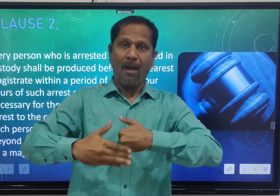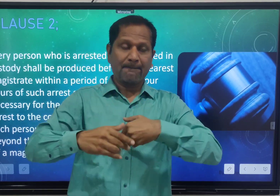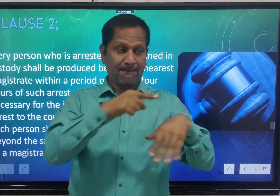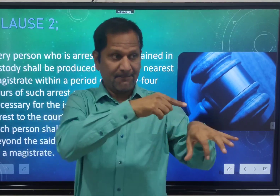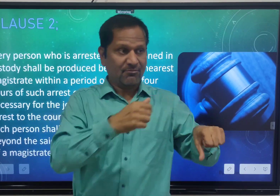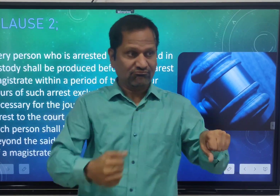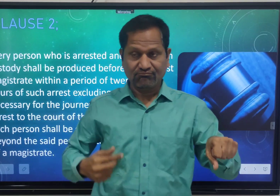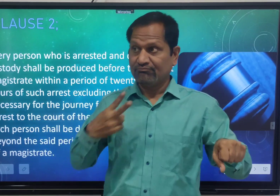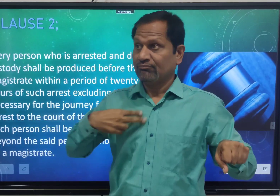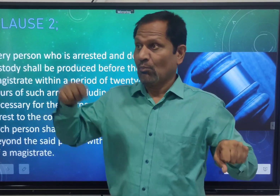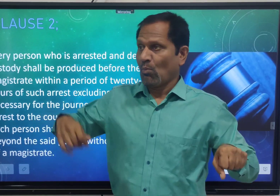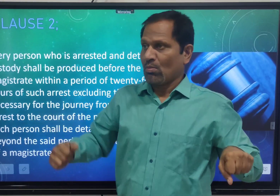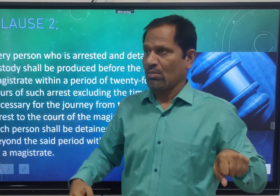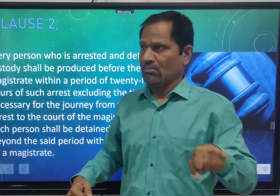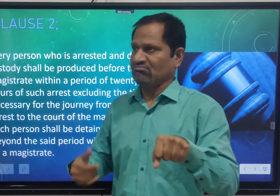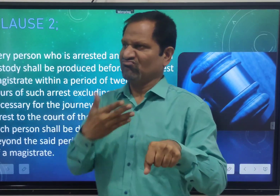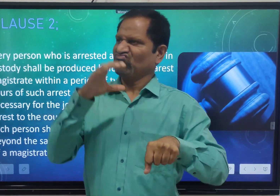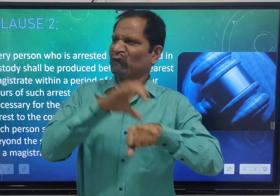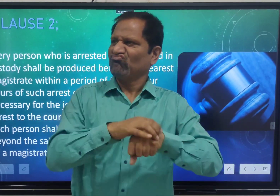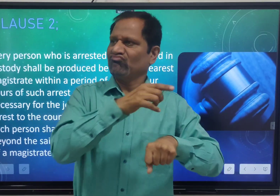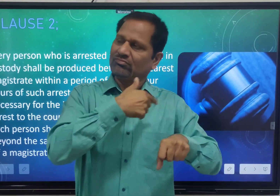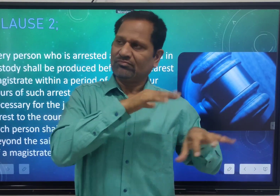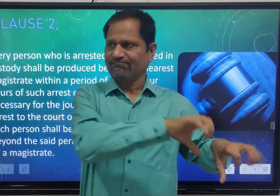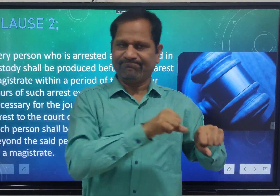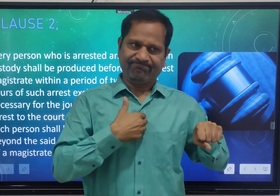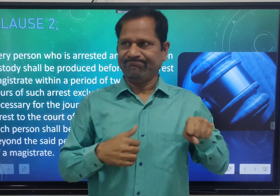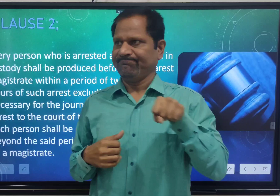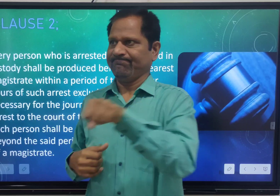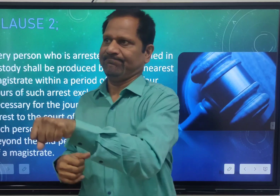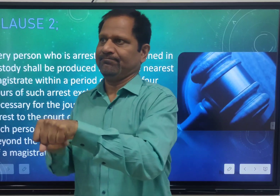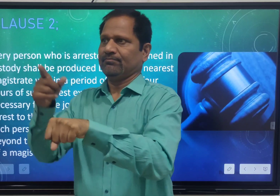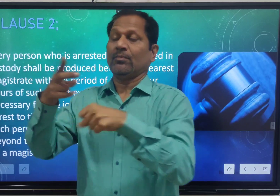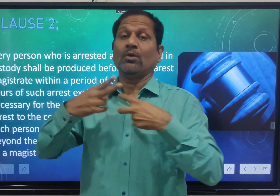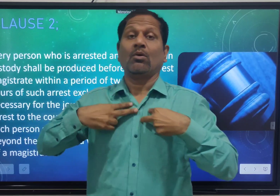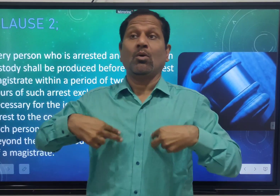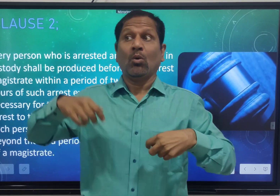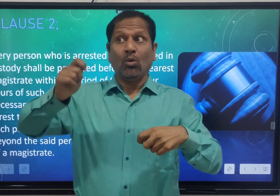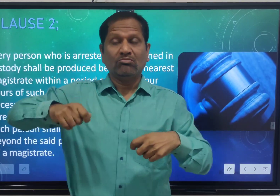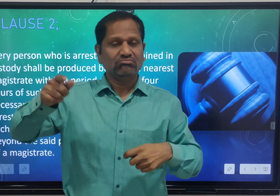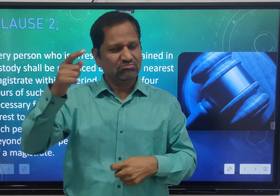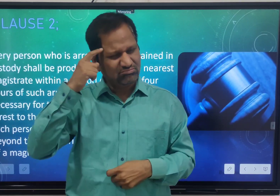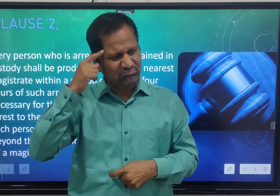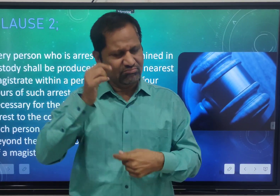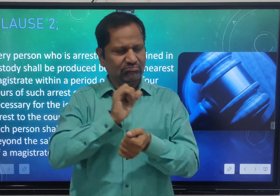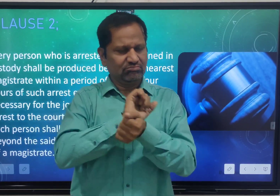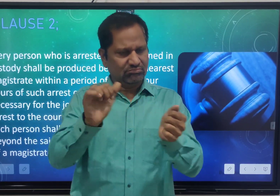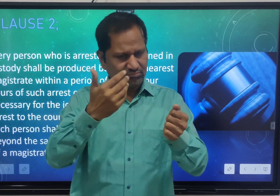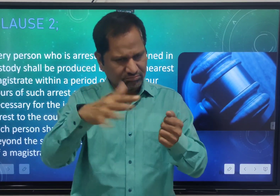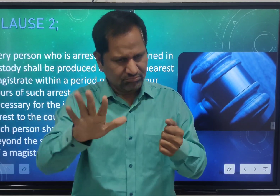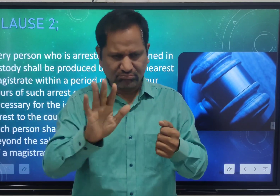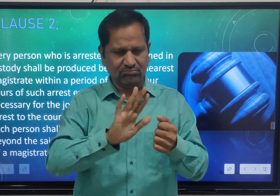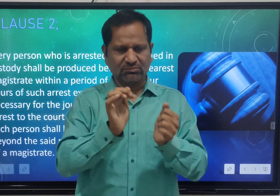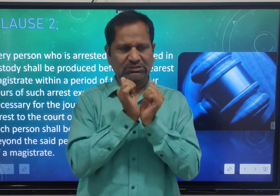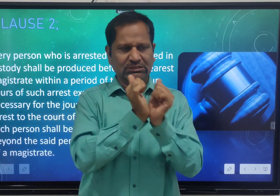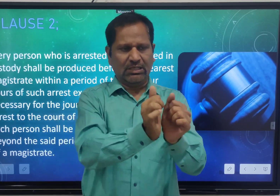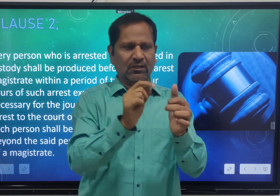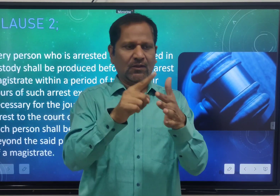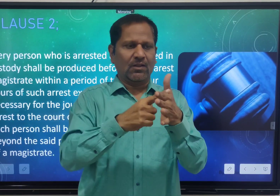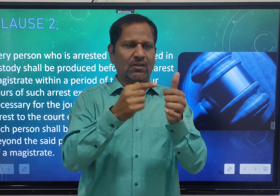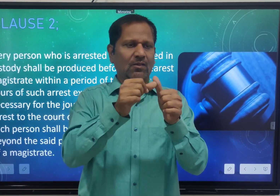बाद आपको वहीं पर रखे और आपको न्यायालय के सामने नहीं ले जाए। और न्यायालय डिसाइड करती है कि आपको बेल देना है